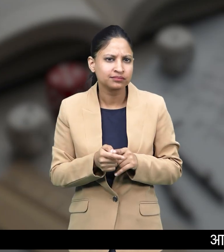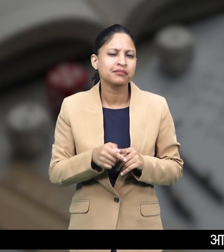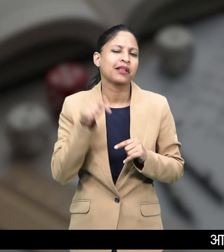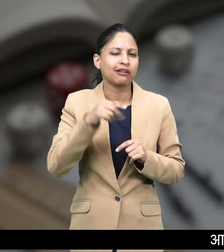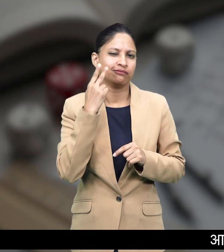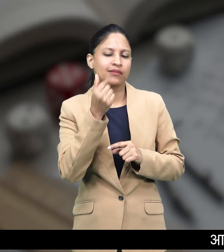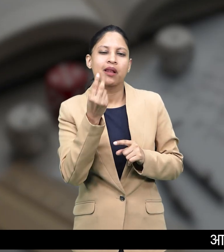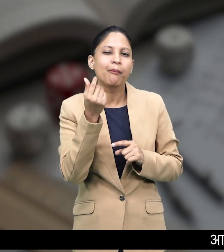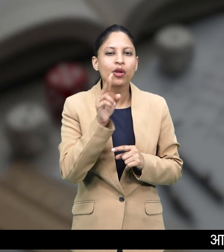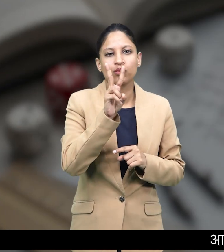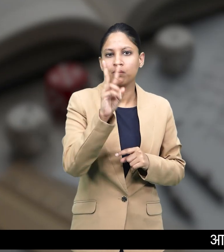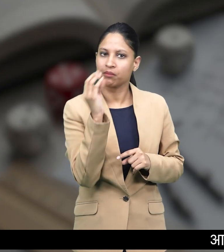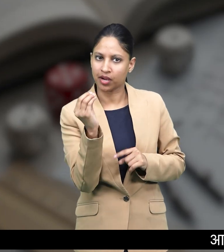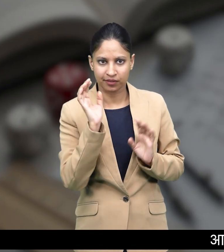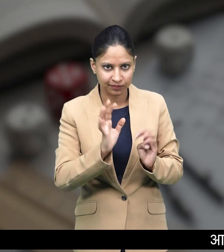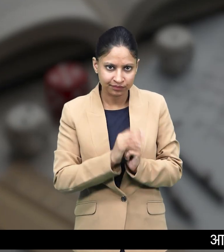आपण 20 ही संख्या घेऊ.